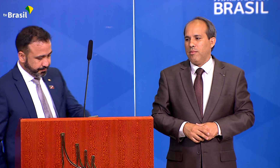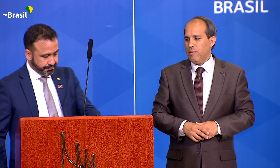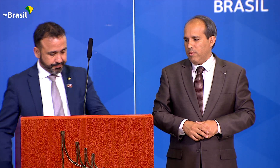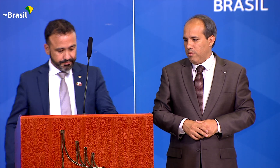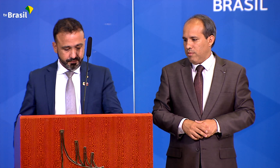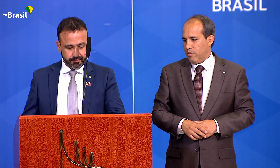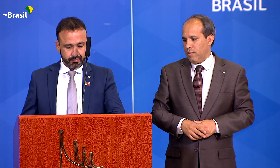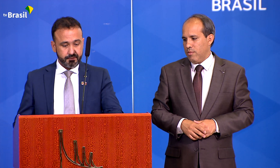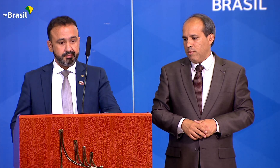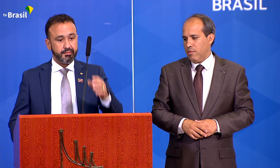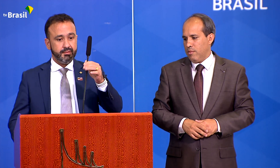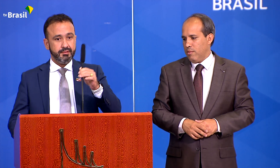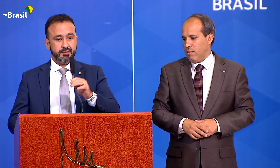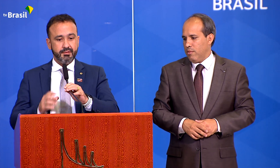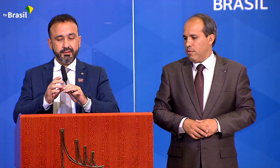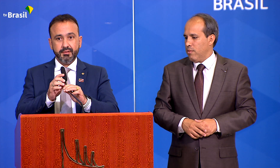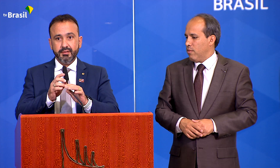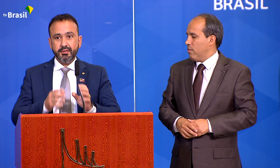é